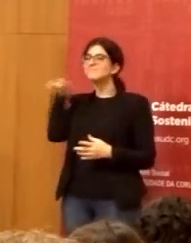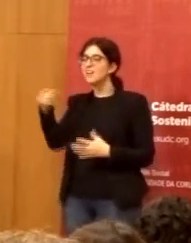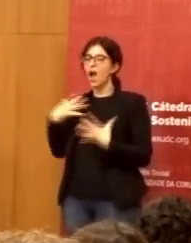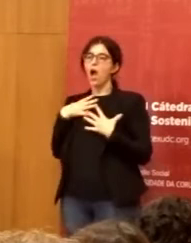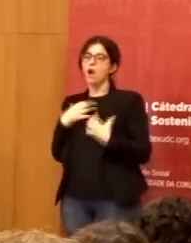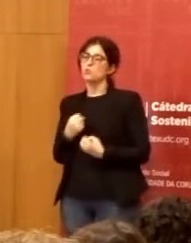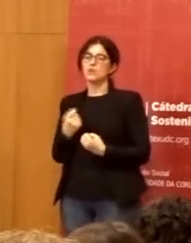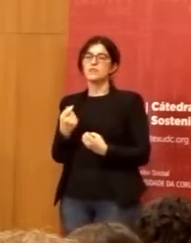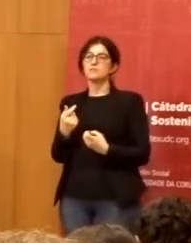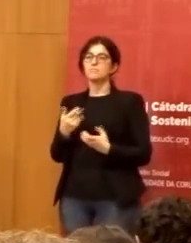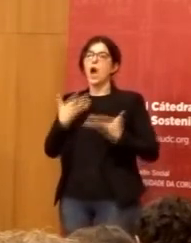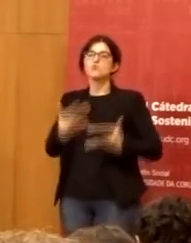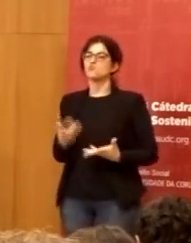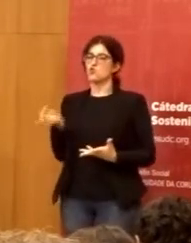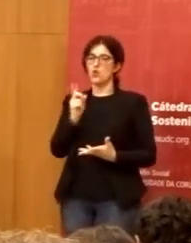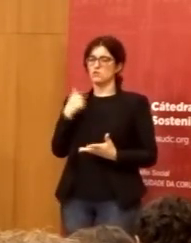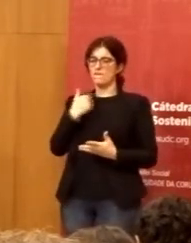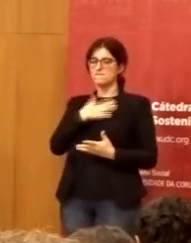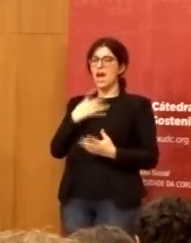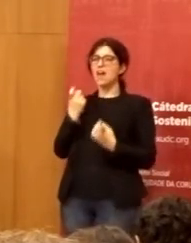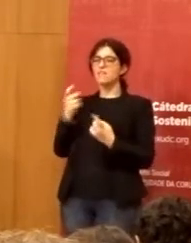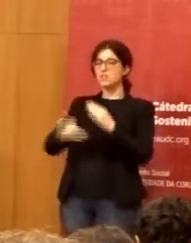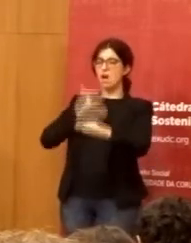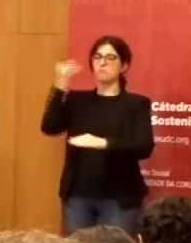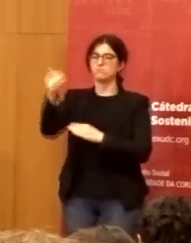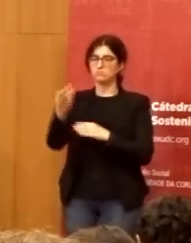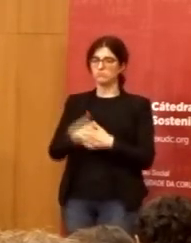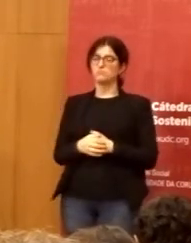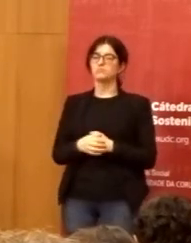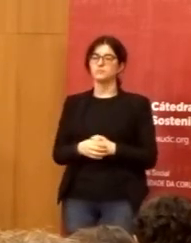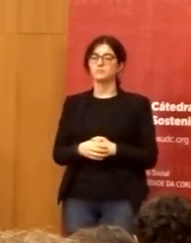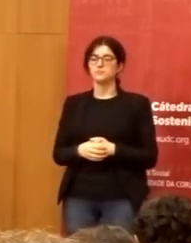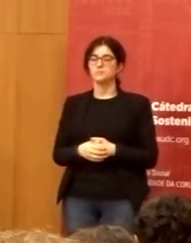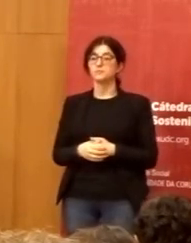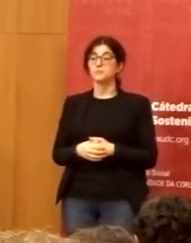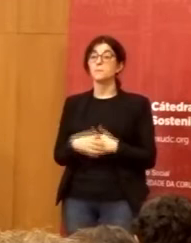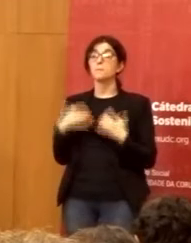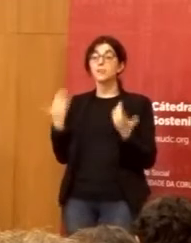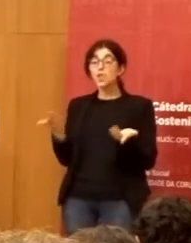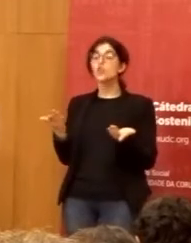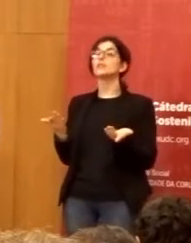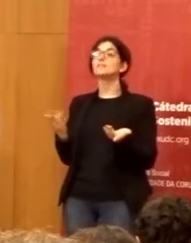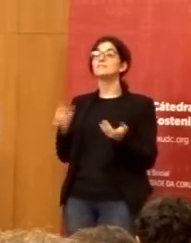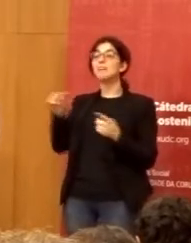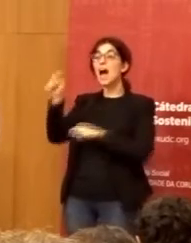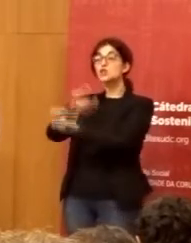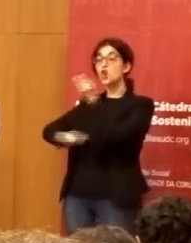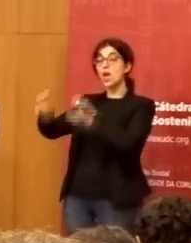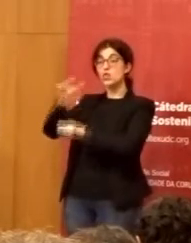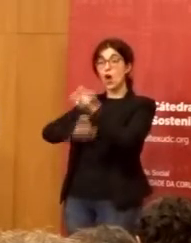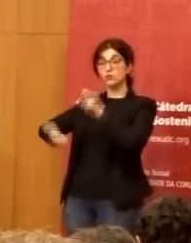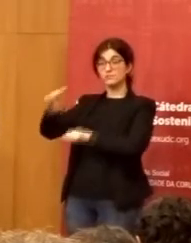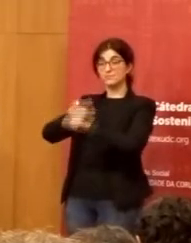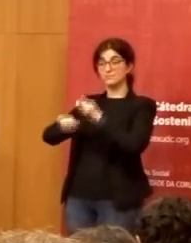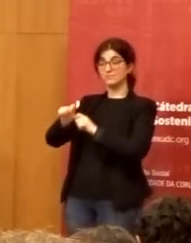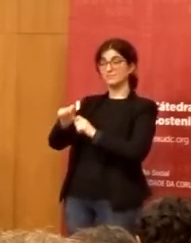necesitaba ir a más. Entonces conocimos una asociación que iba a instalarse